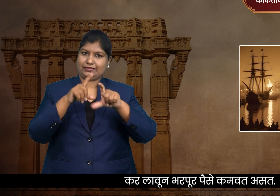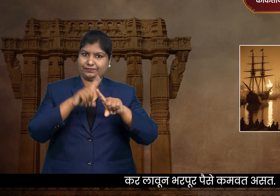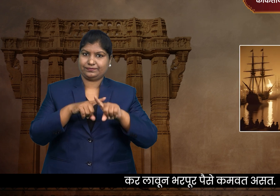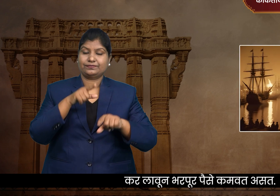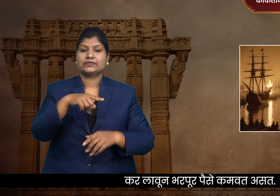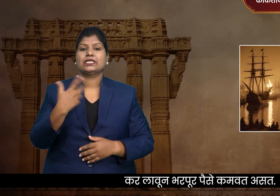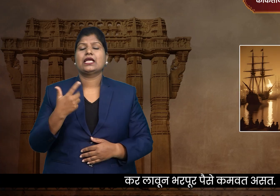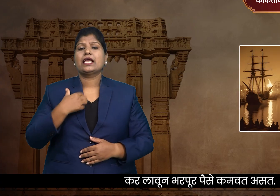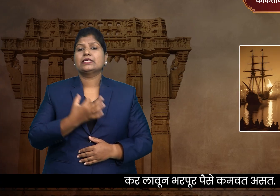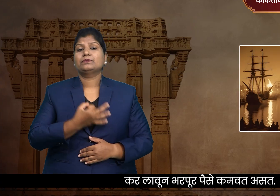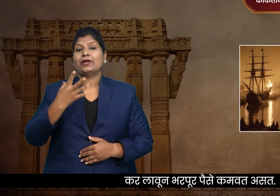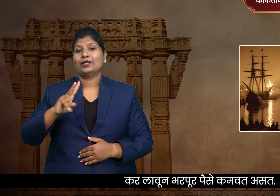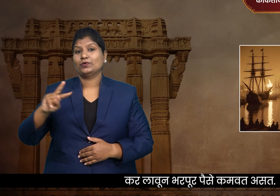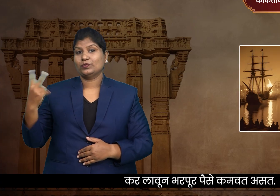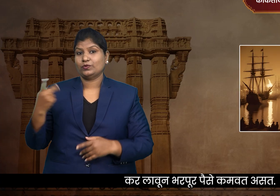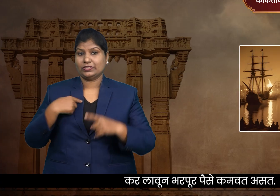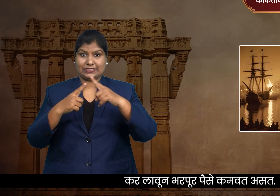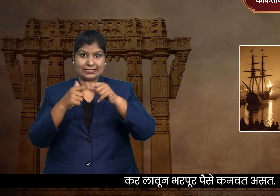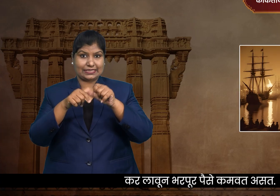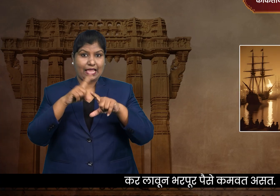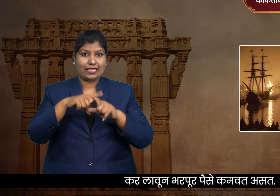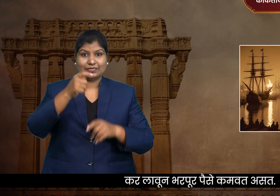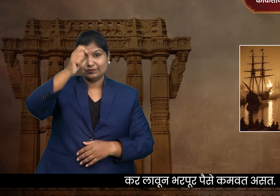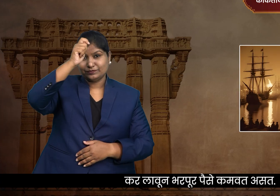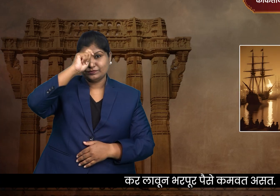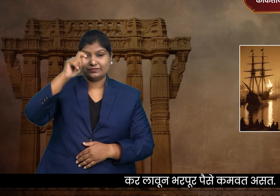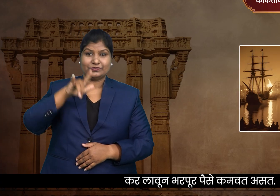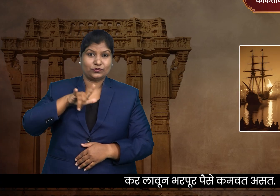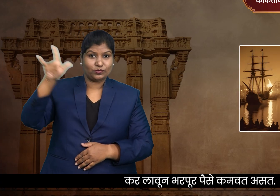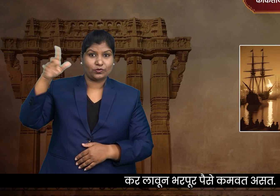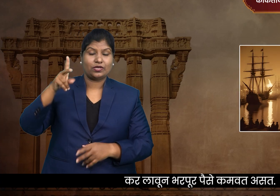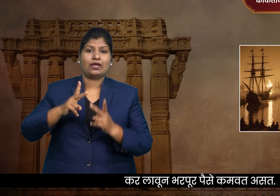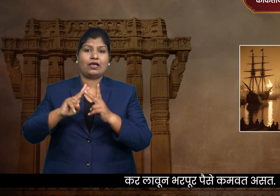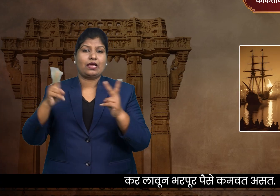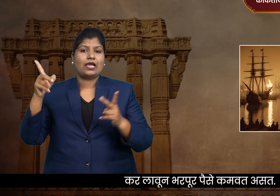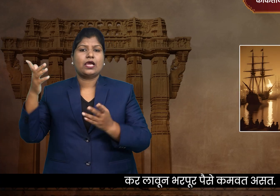भरपूर पैसे कमवत असत.